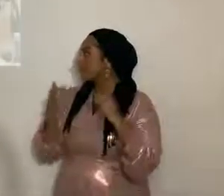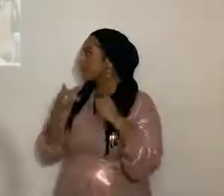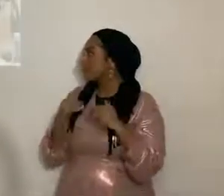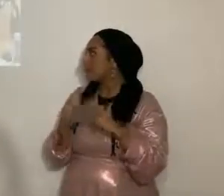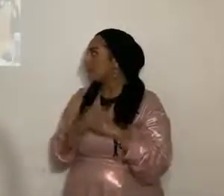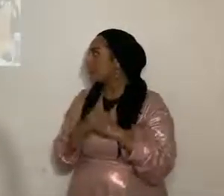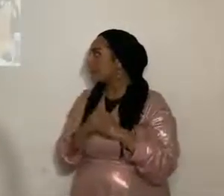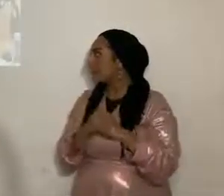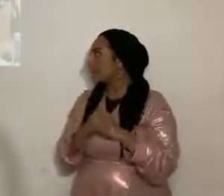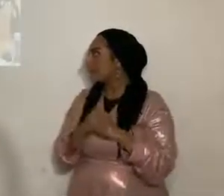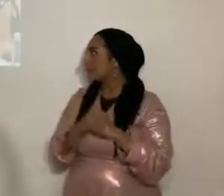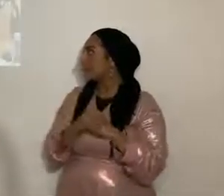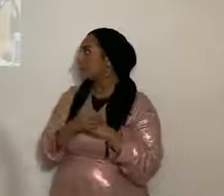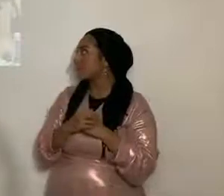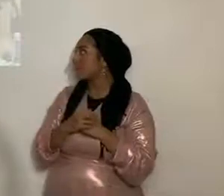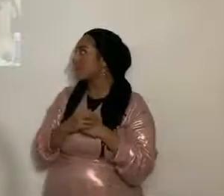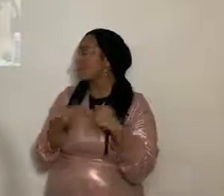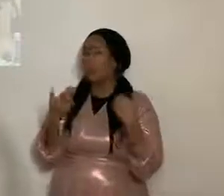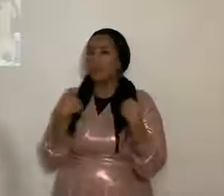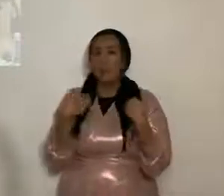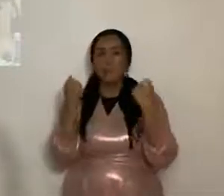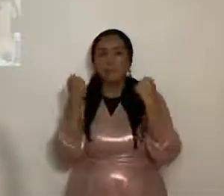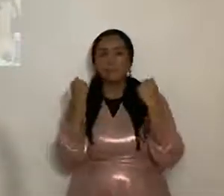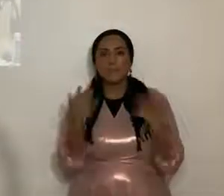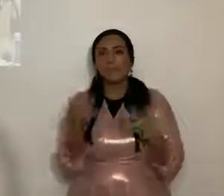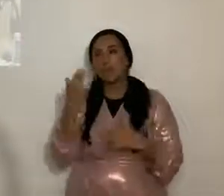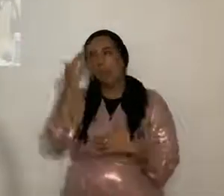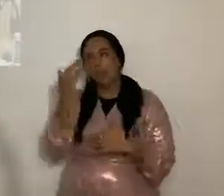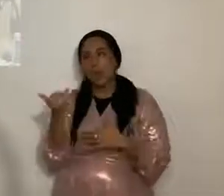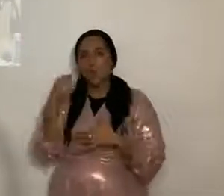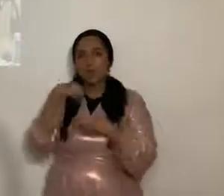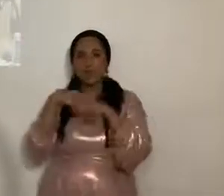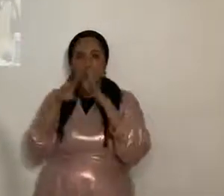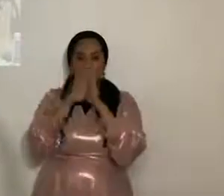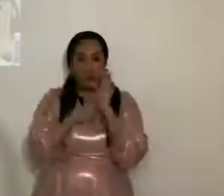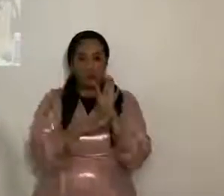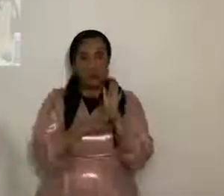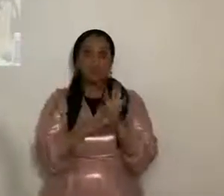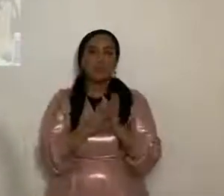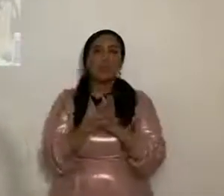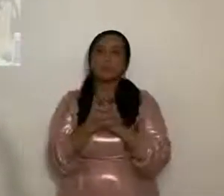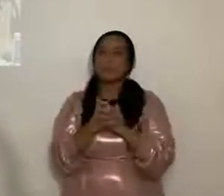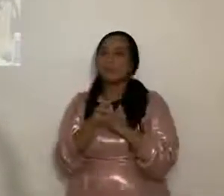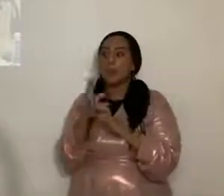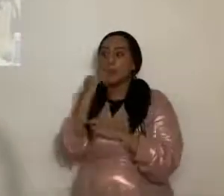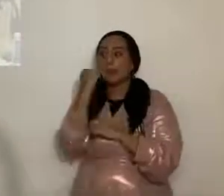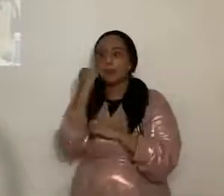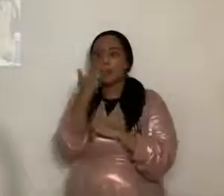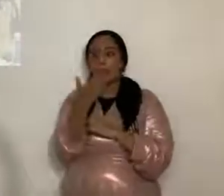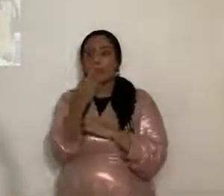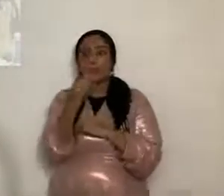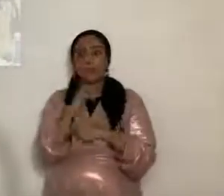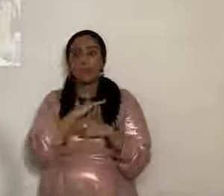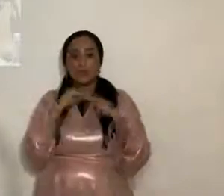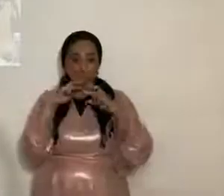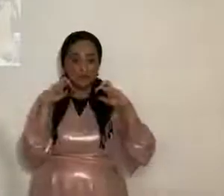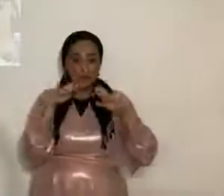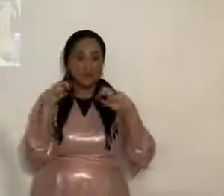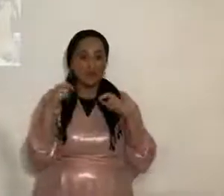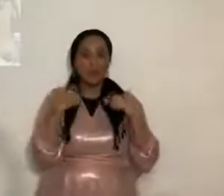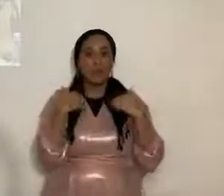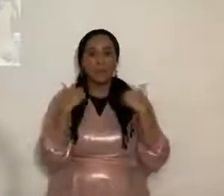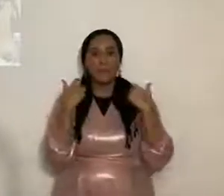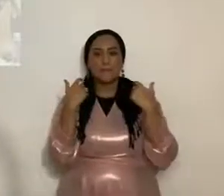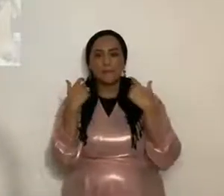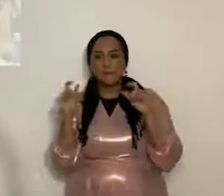continuar. Así, amados Sahim, hay muchos porqués en la Biblia y en el Tanaj. Y si tú y yo los analizamos, veremos que hay